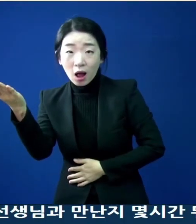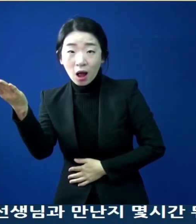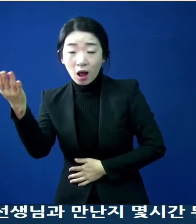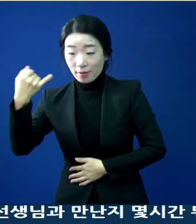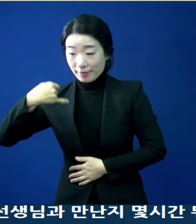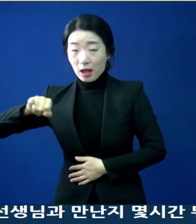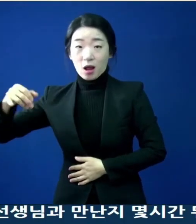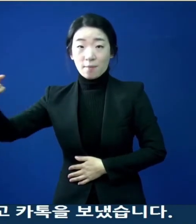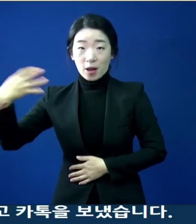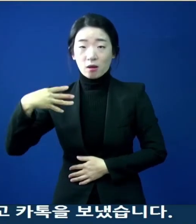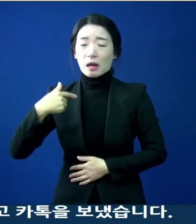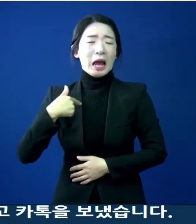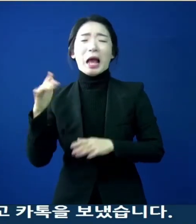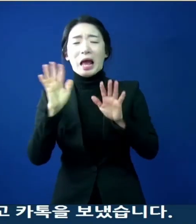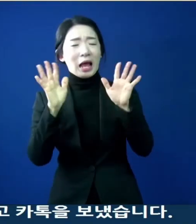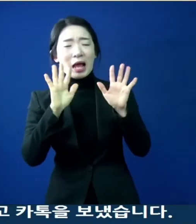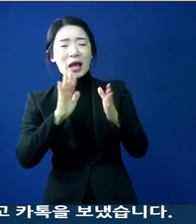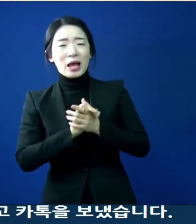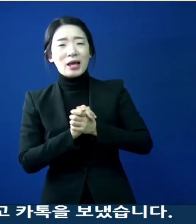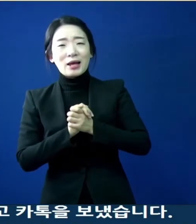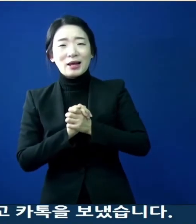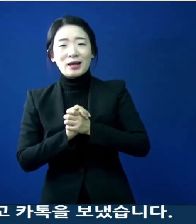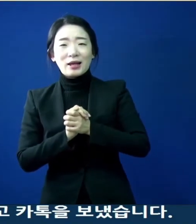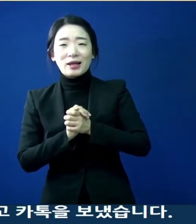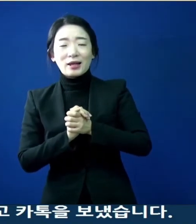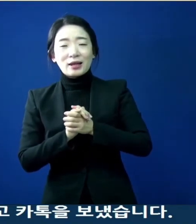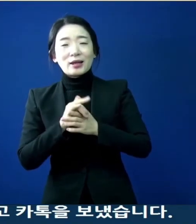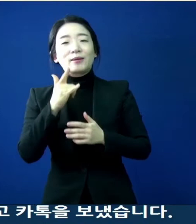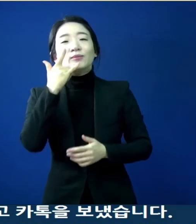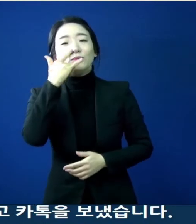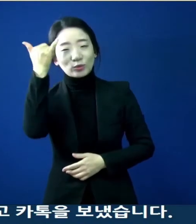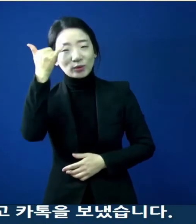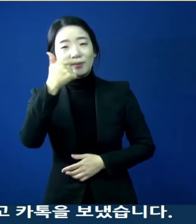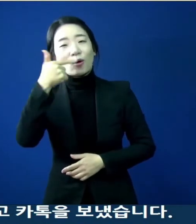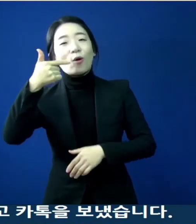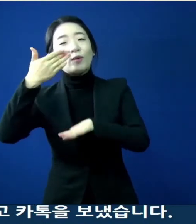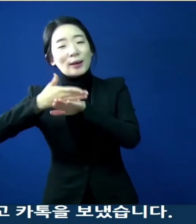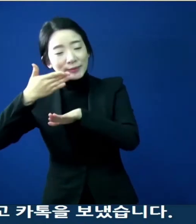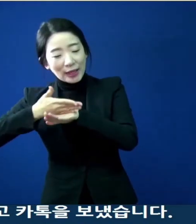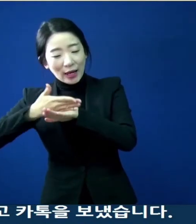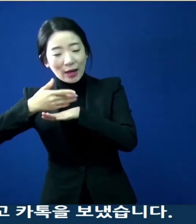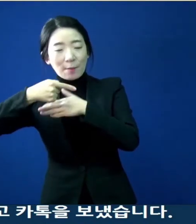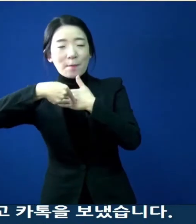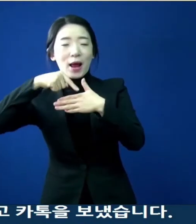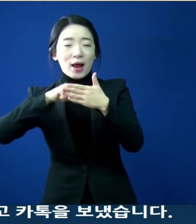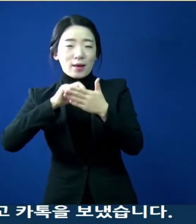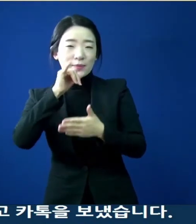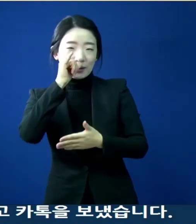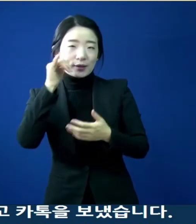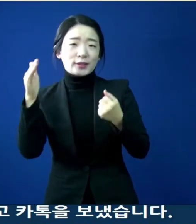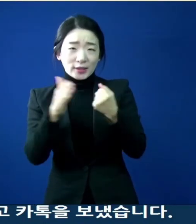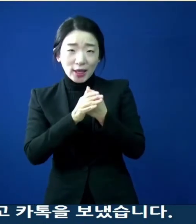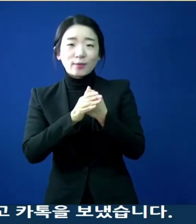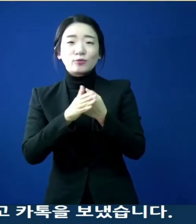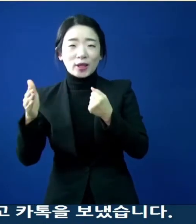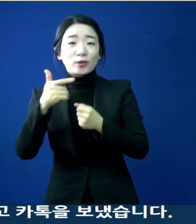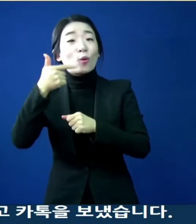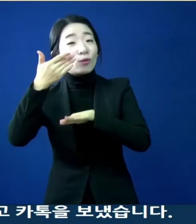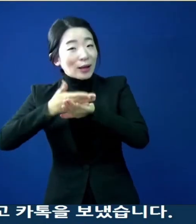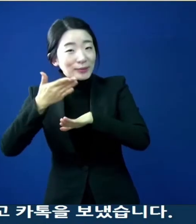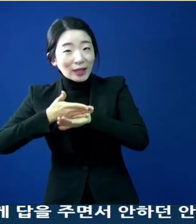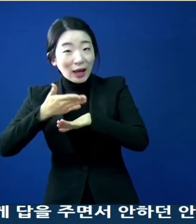바로 답이 왔어요. 아니, 그런 건 아니고 아빠 엄마가 너무 감사하다는 생각이 들어서 그런 아빠 엄마가 있는 게